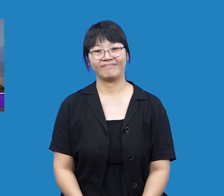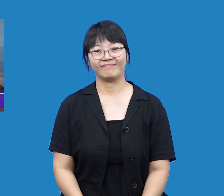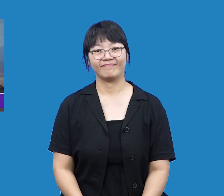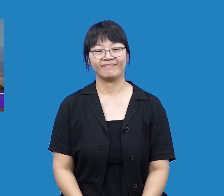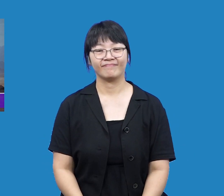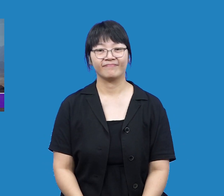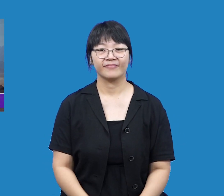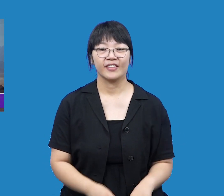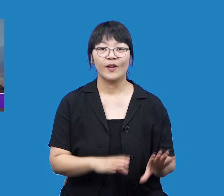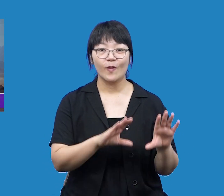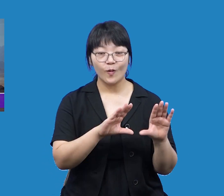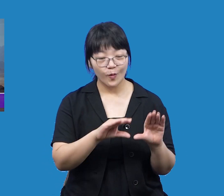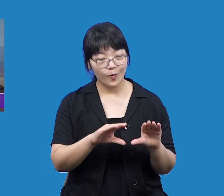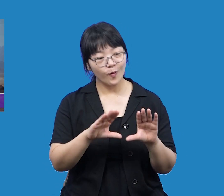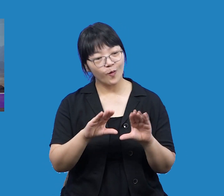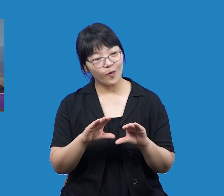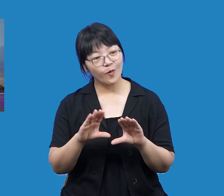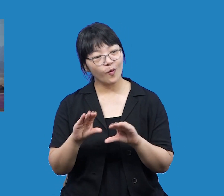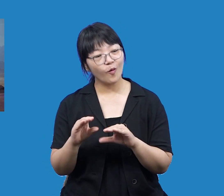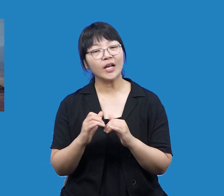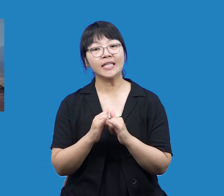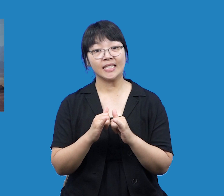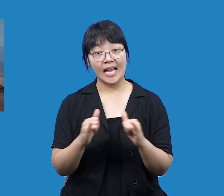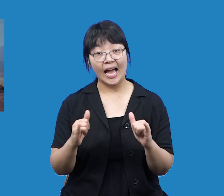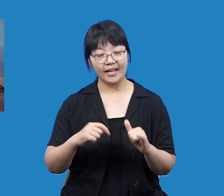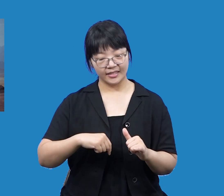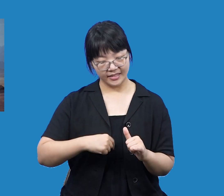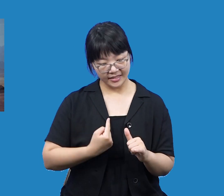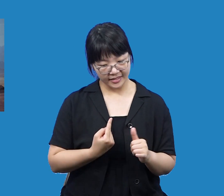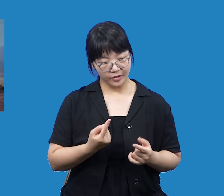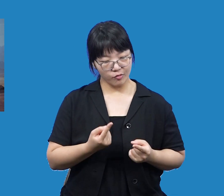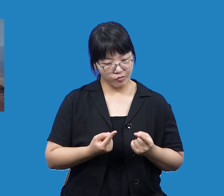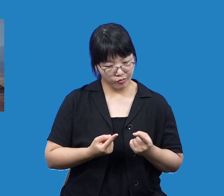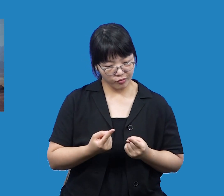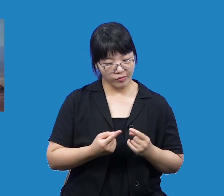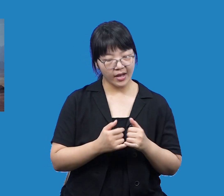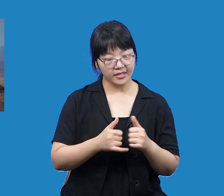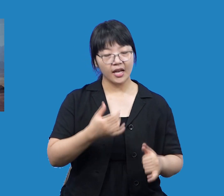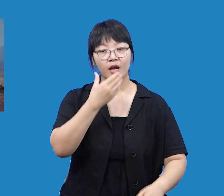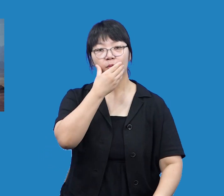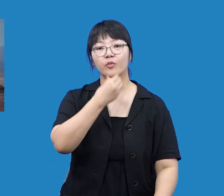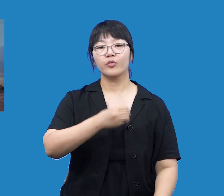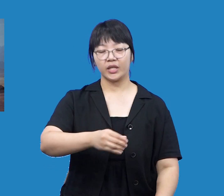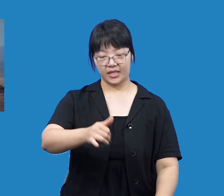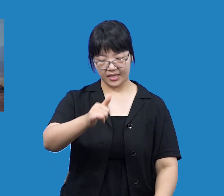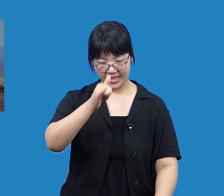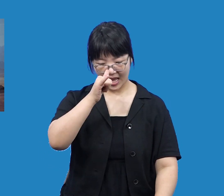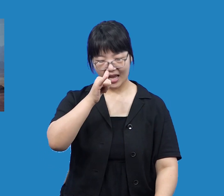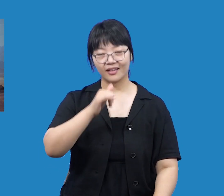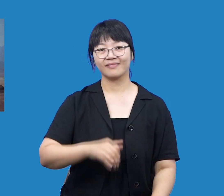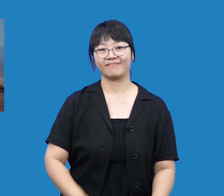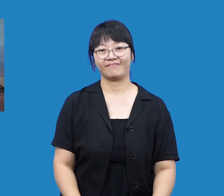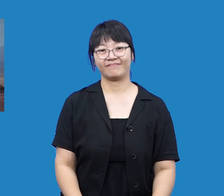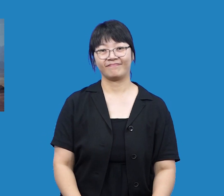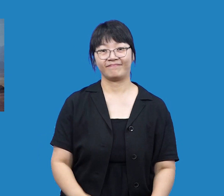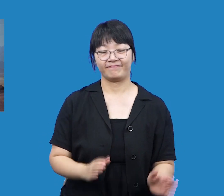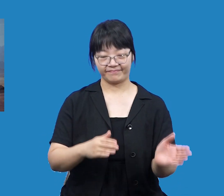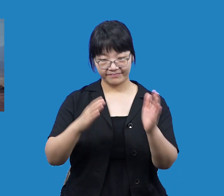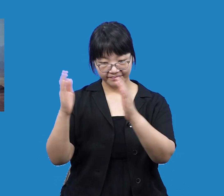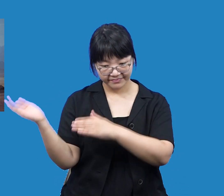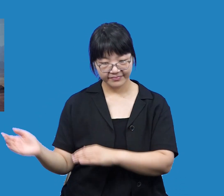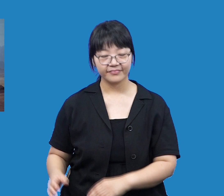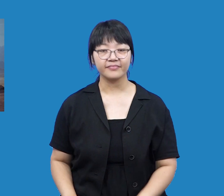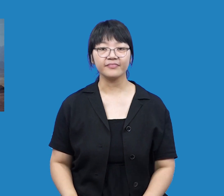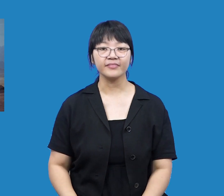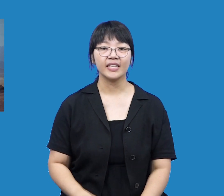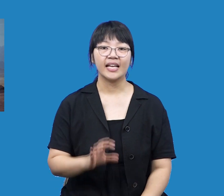이렇게 온유한 자는 복이 있다라고 말씀하신 것입니다. 젊은 나이에 온 세상의 정복자가